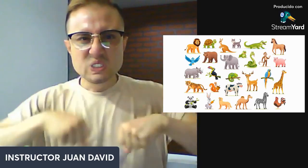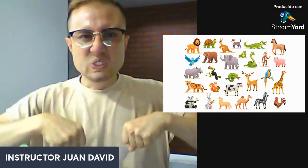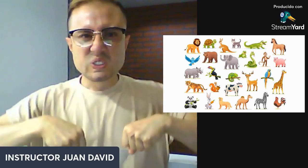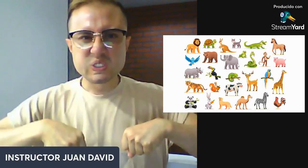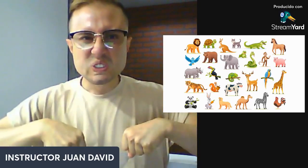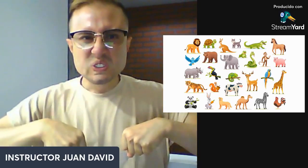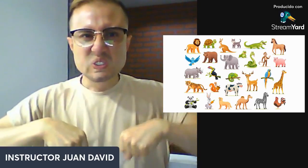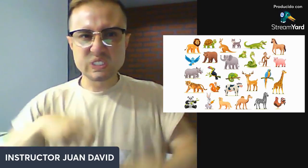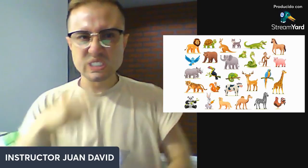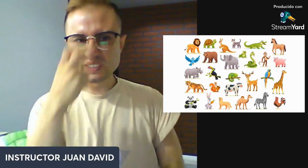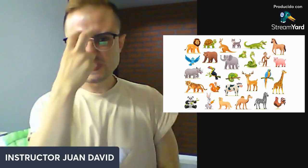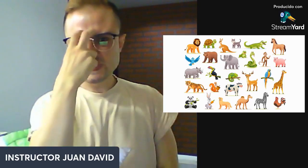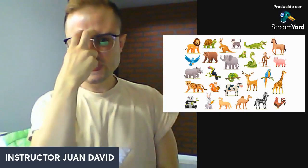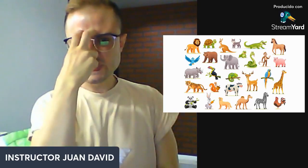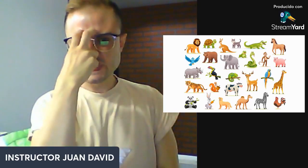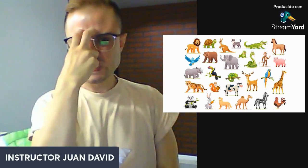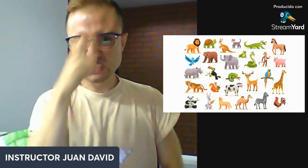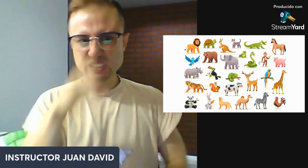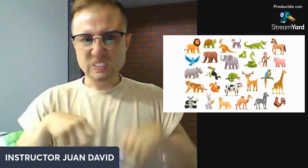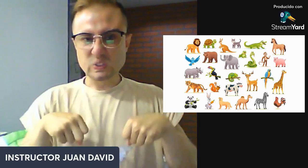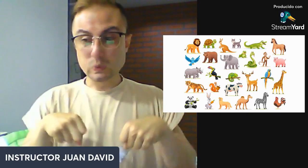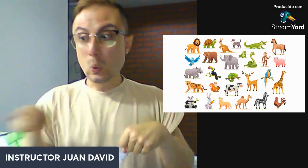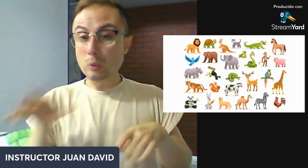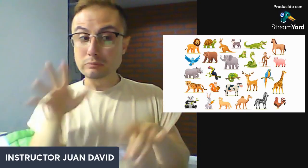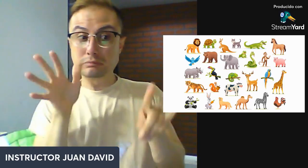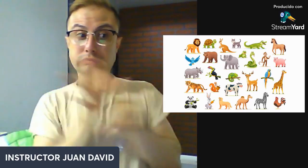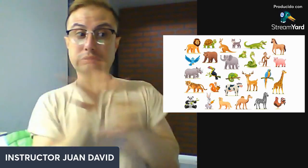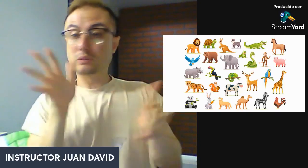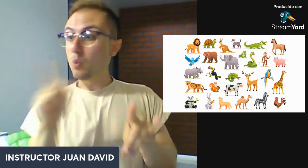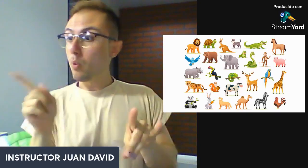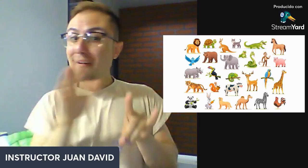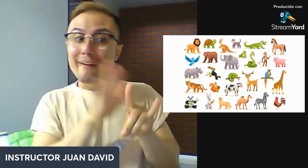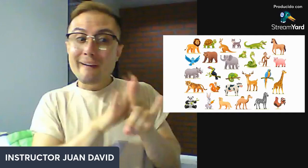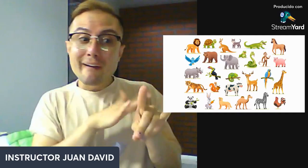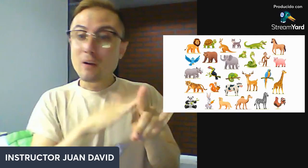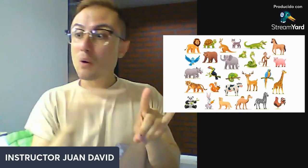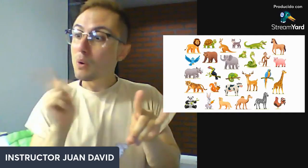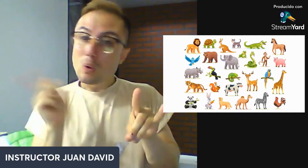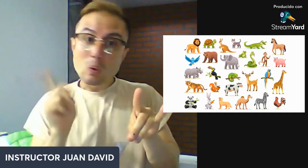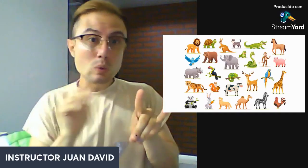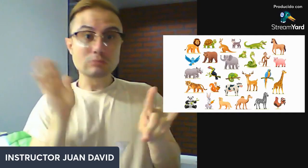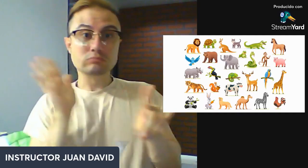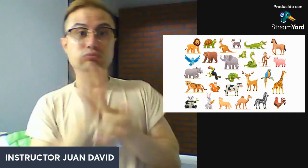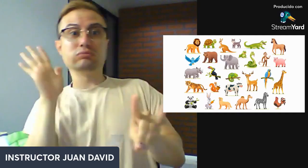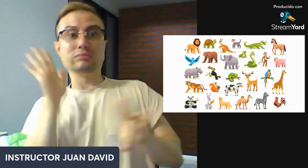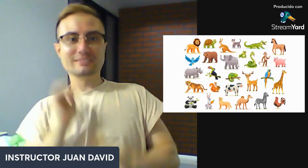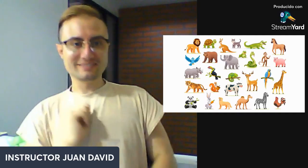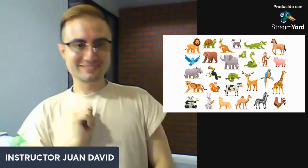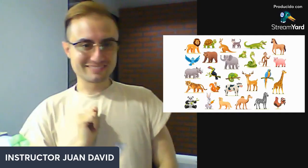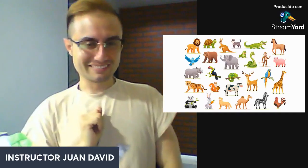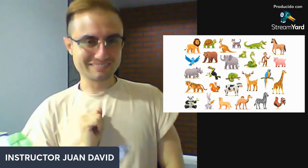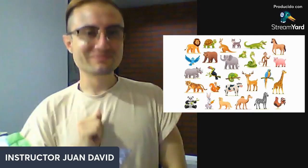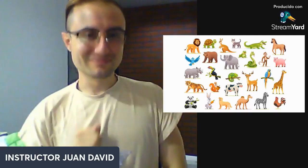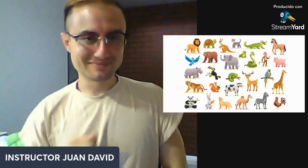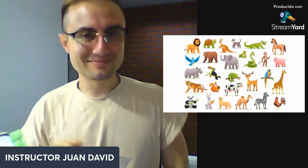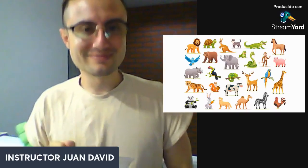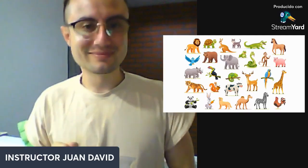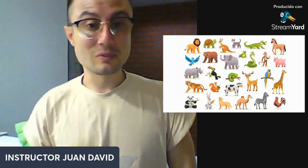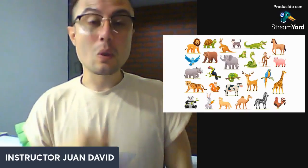domésticos, pues también están algunos animales que son de temperamento fuerte o que son bravos, ¿sí? Que pueden llegar a